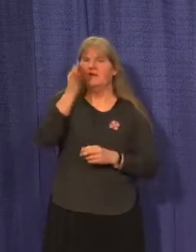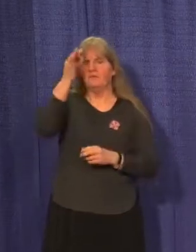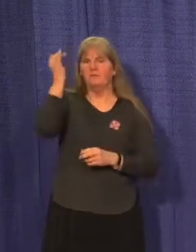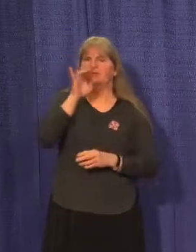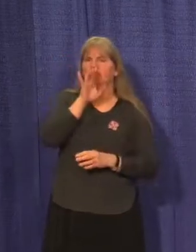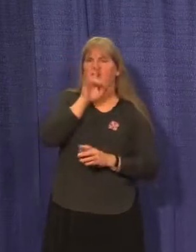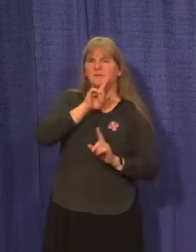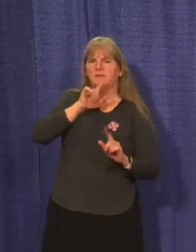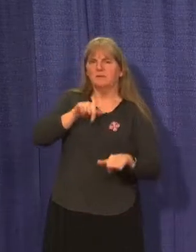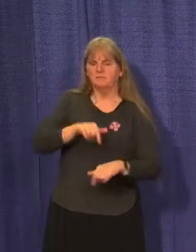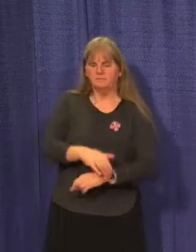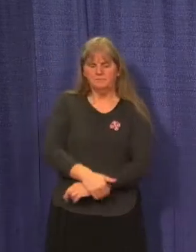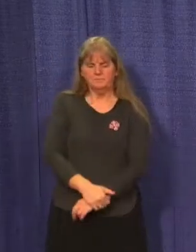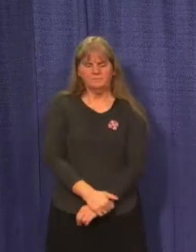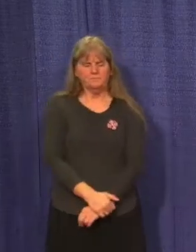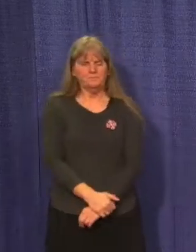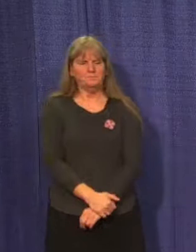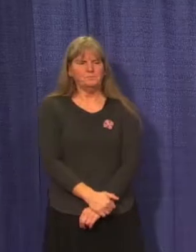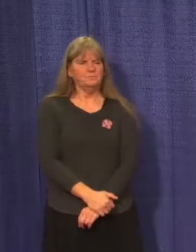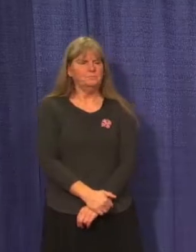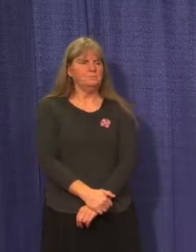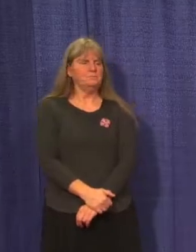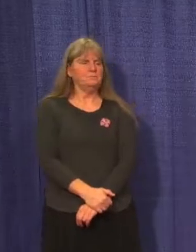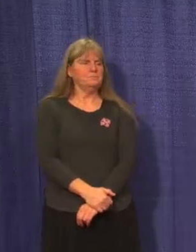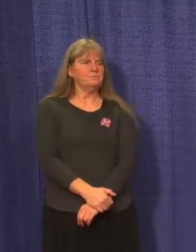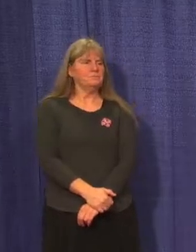directives sont encore